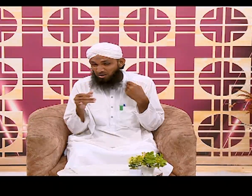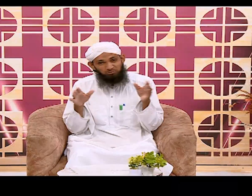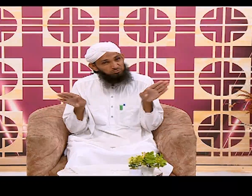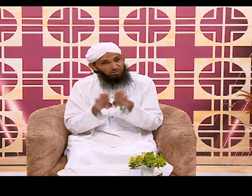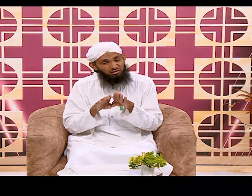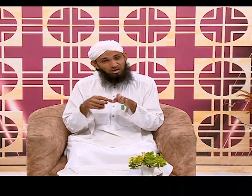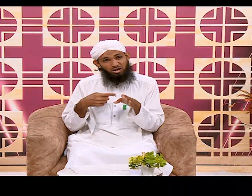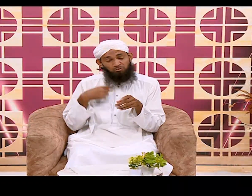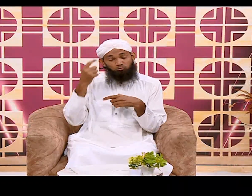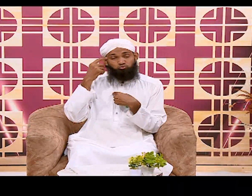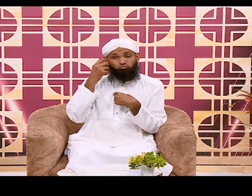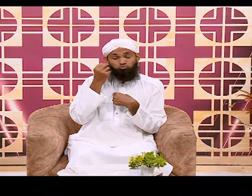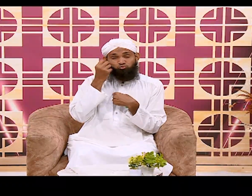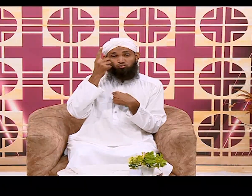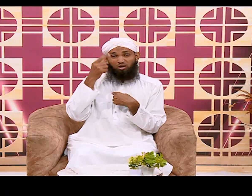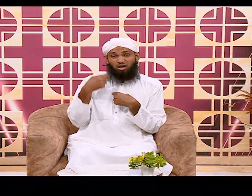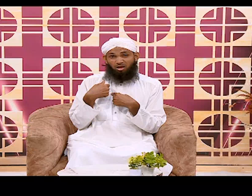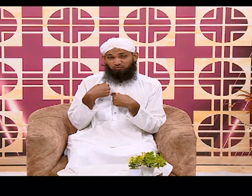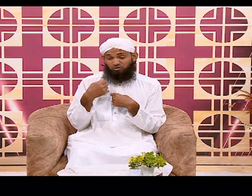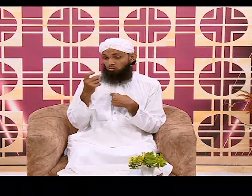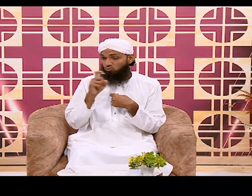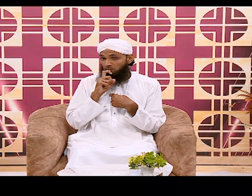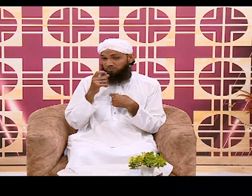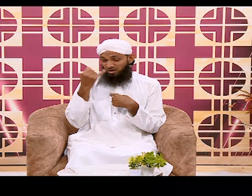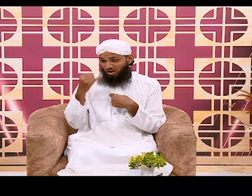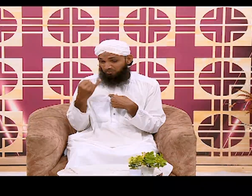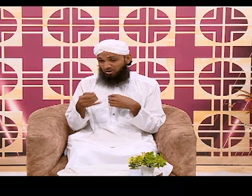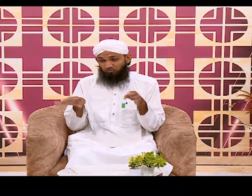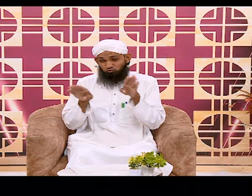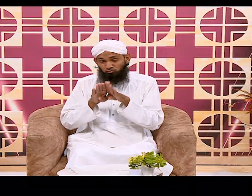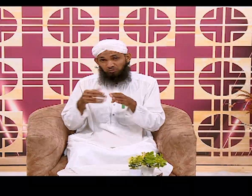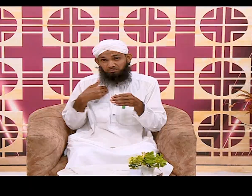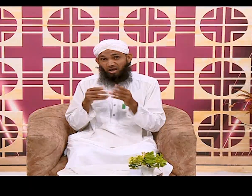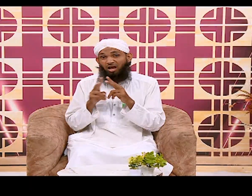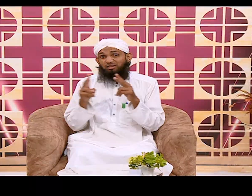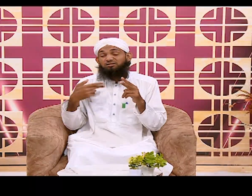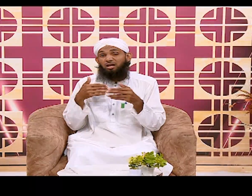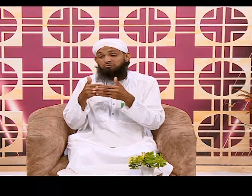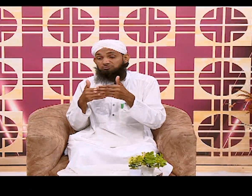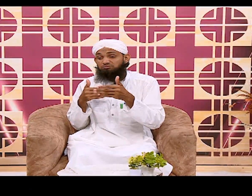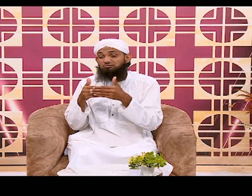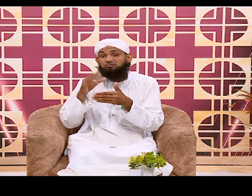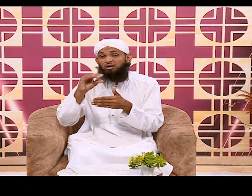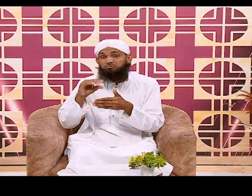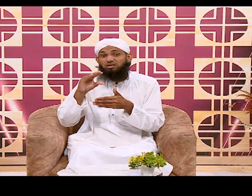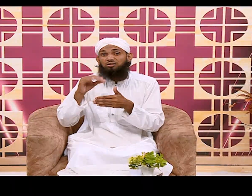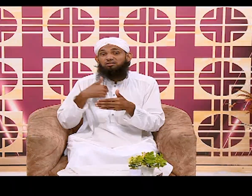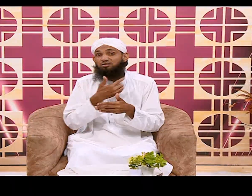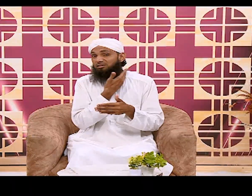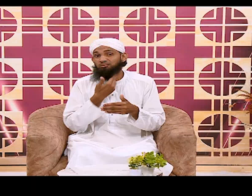اللہ پاک نے جن کاموں سے منع کیا ہے میں ان کاموں سے کتنا رکتا ہوں، اگر کمی ہے تو اسے دور کیسے